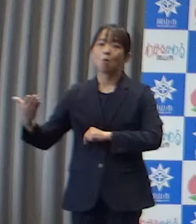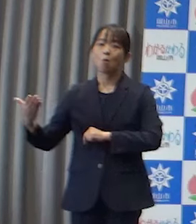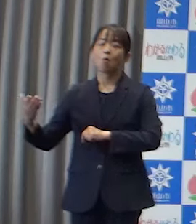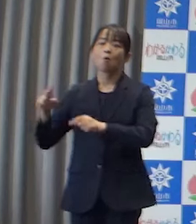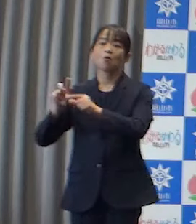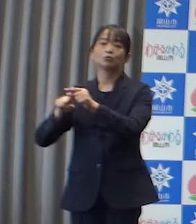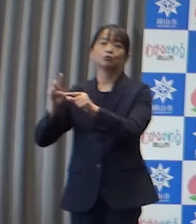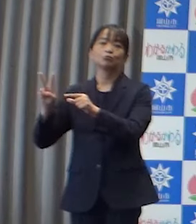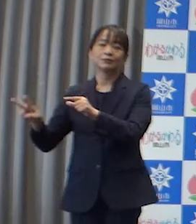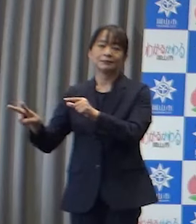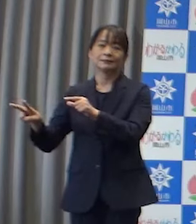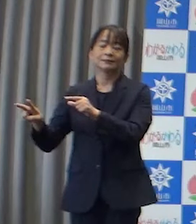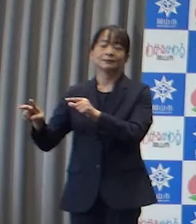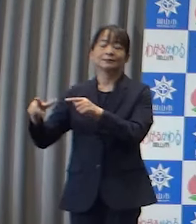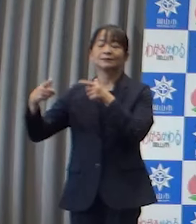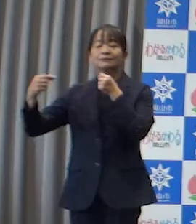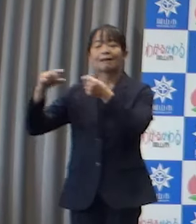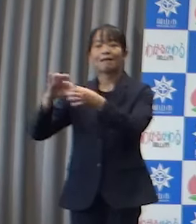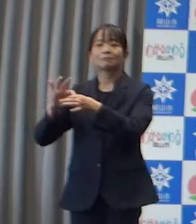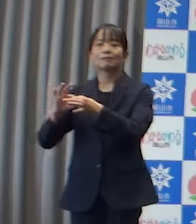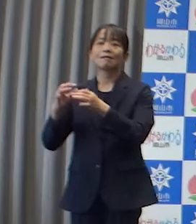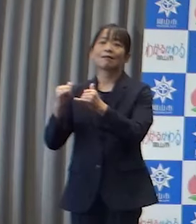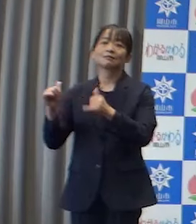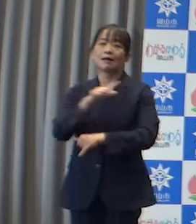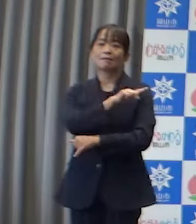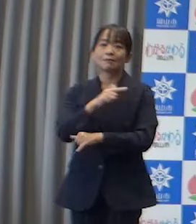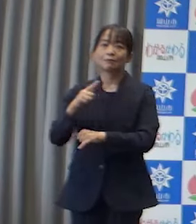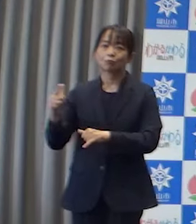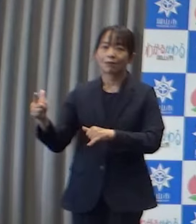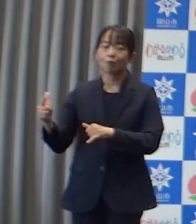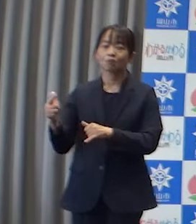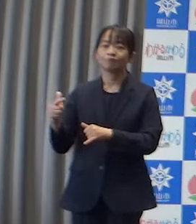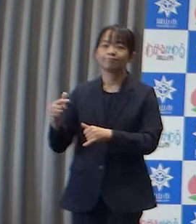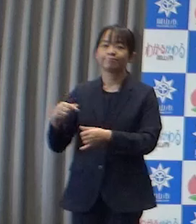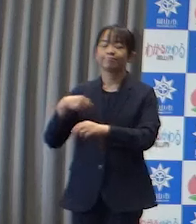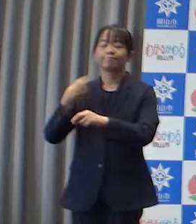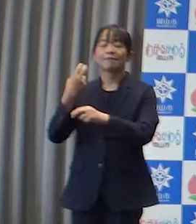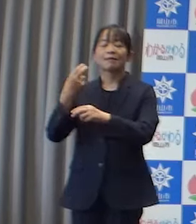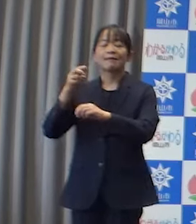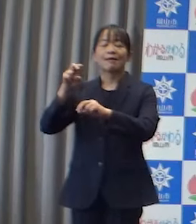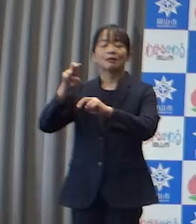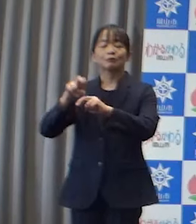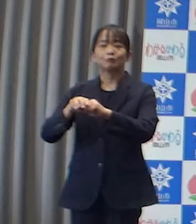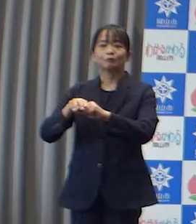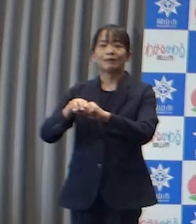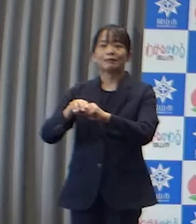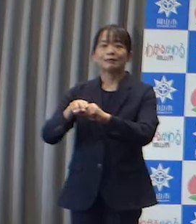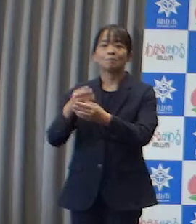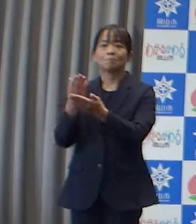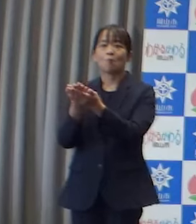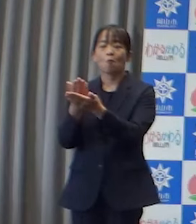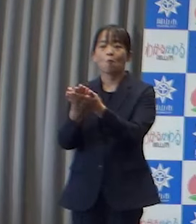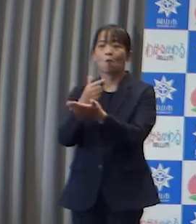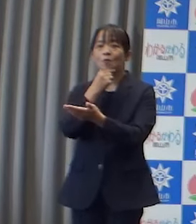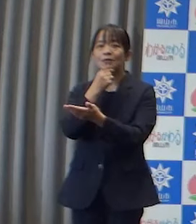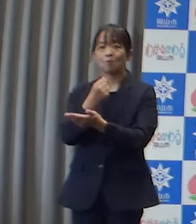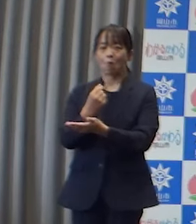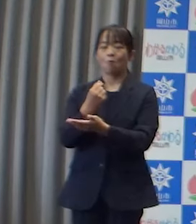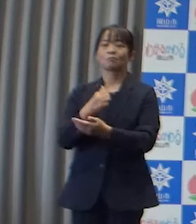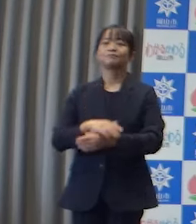学関係者などにも参加を呼びかけたいと思っております。次に